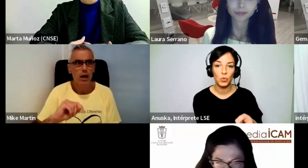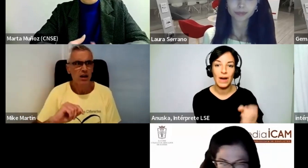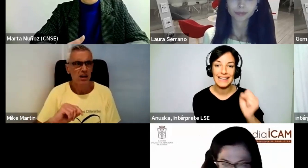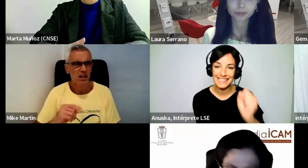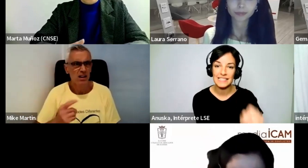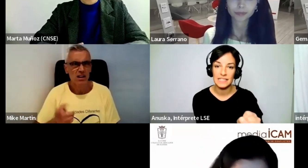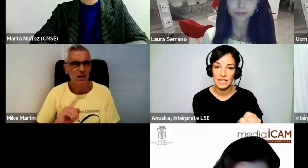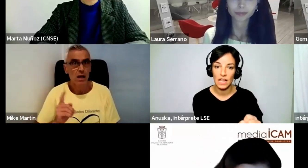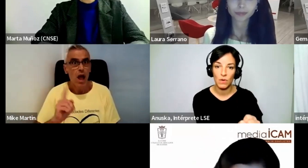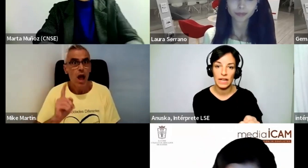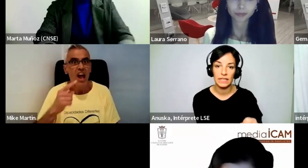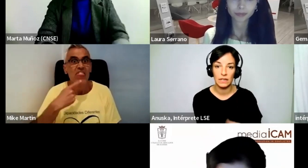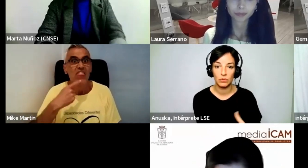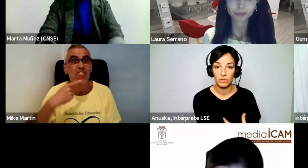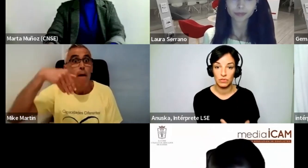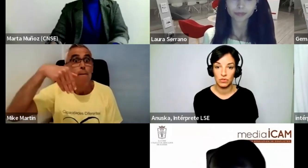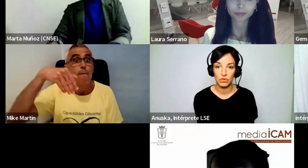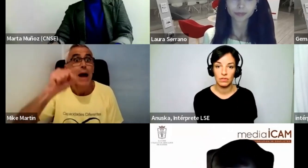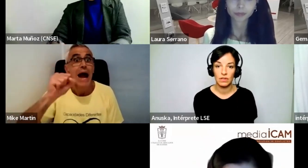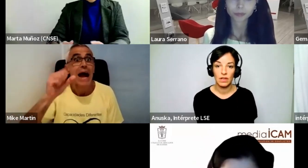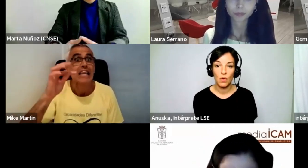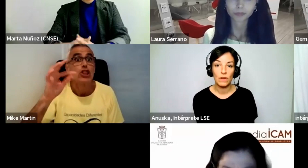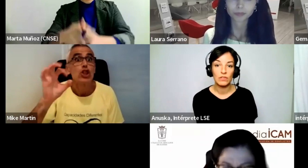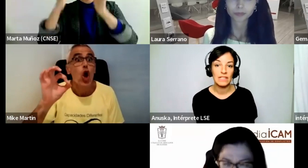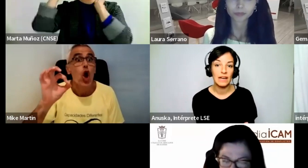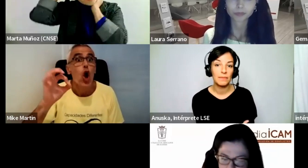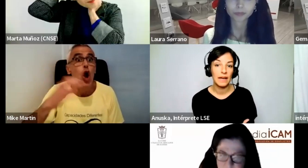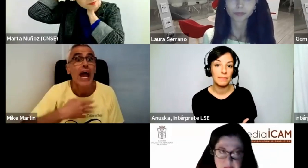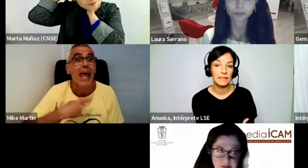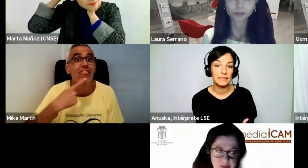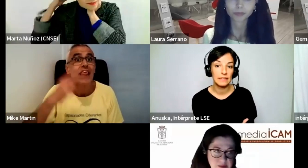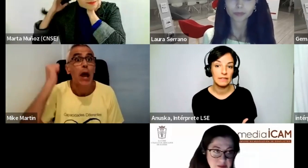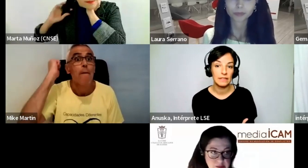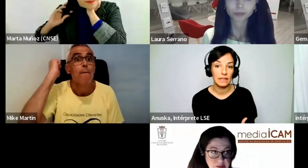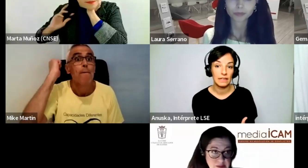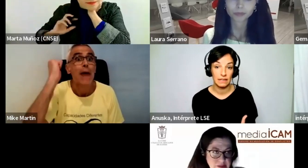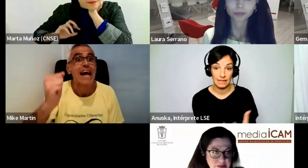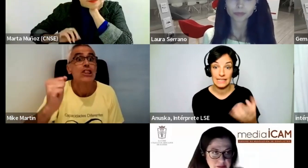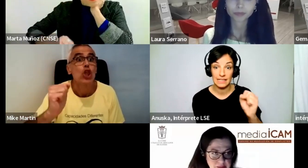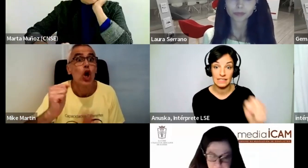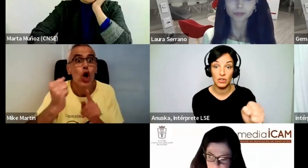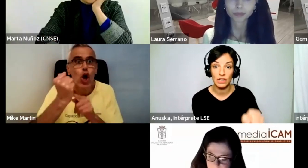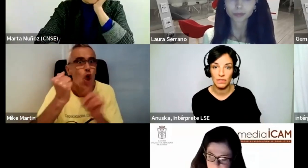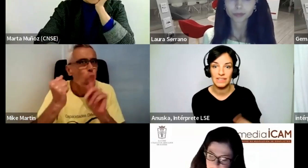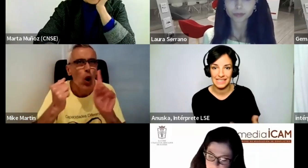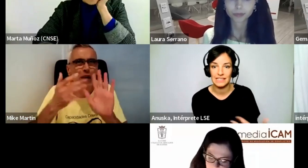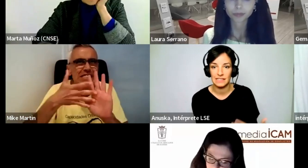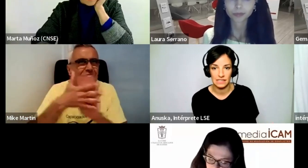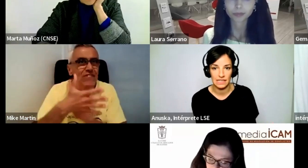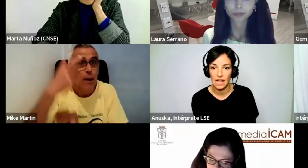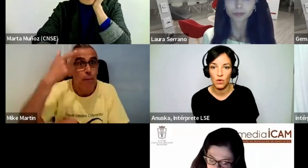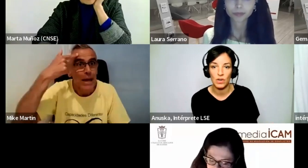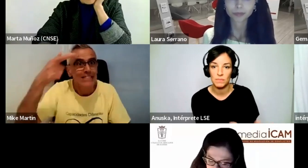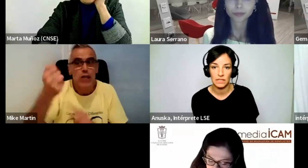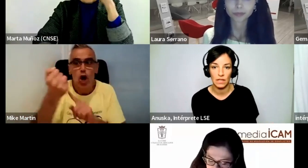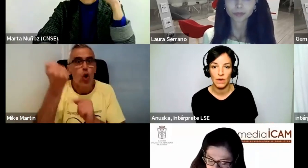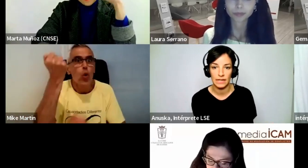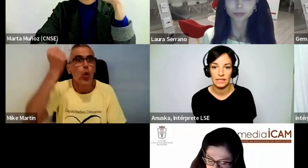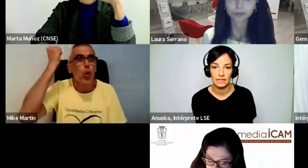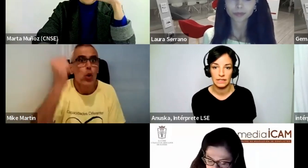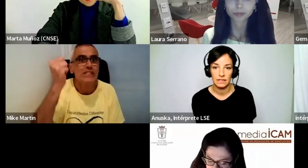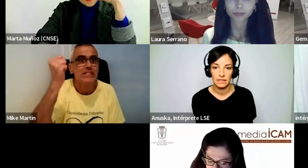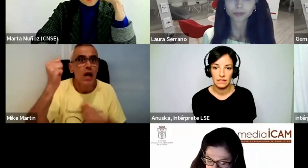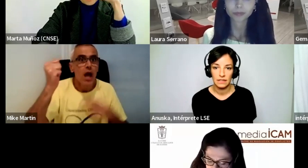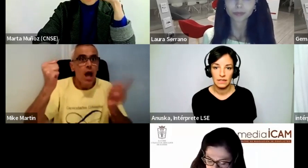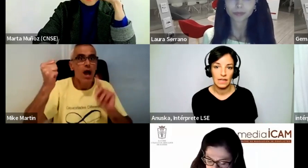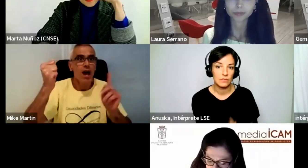dicen, tú has asesinado a alguien y tú dices, no. Cuando están abriendo, ese signo quiere decir si has asesinado o has matado a